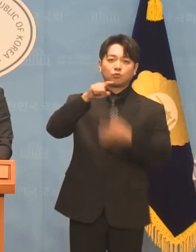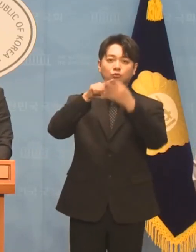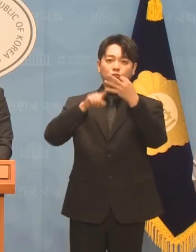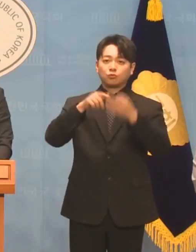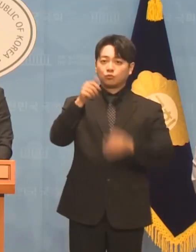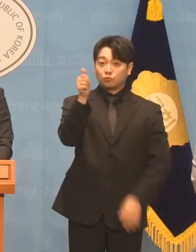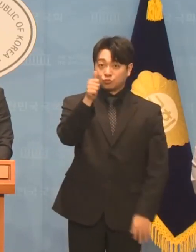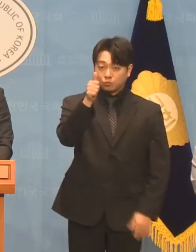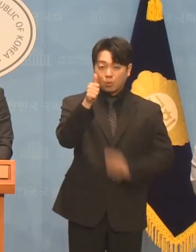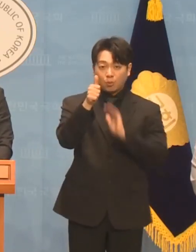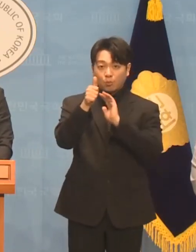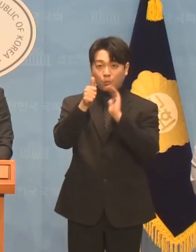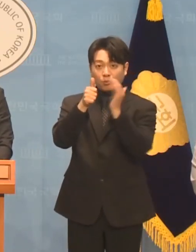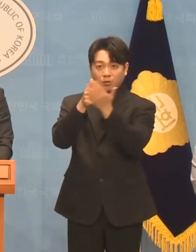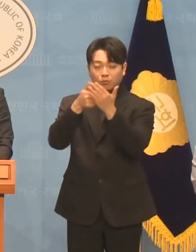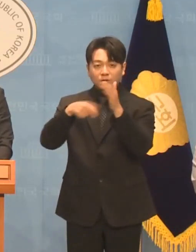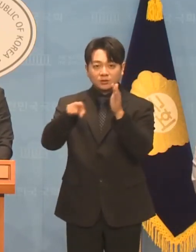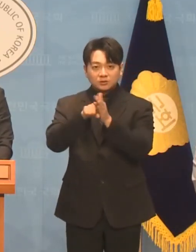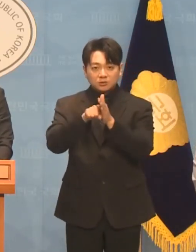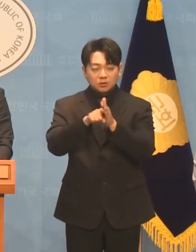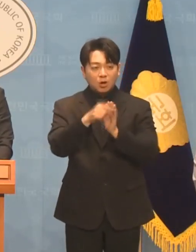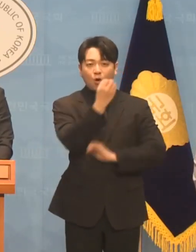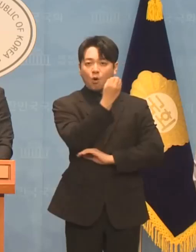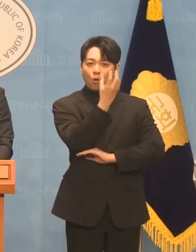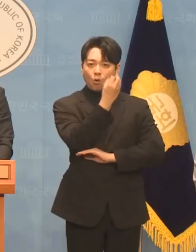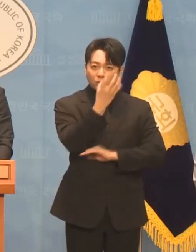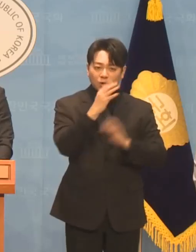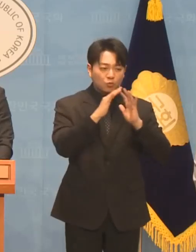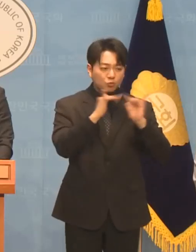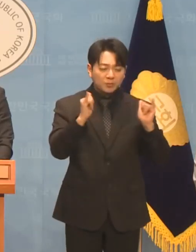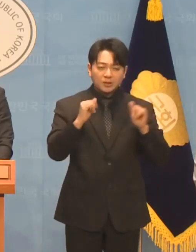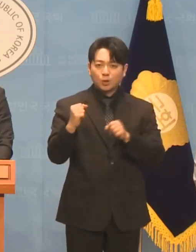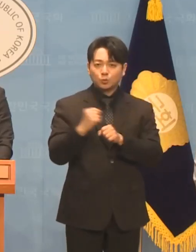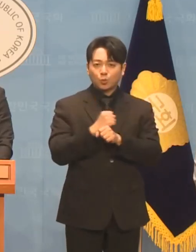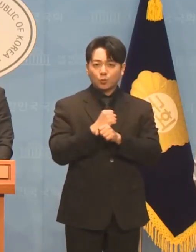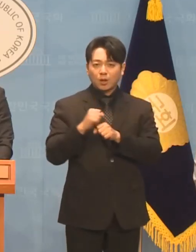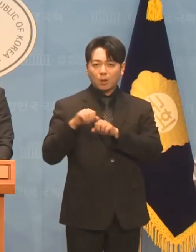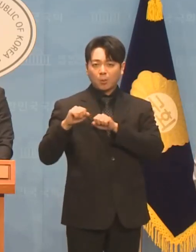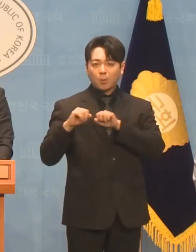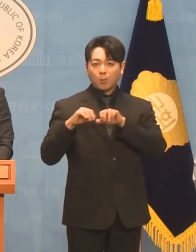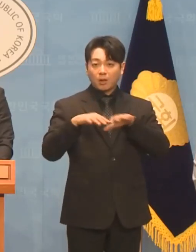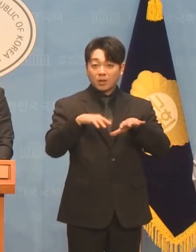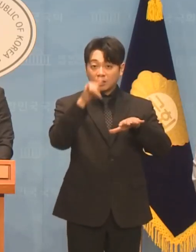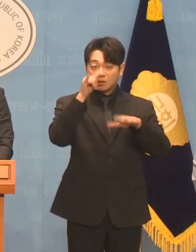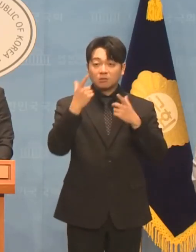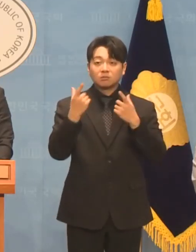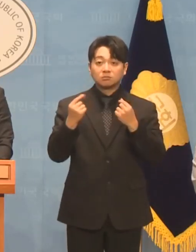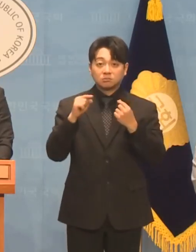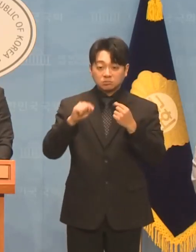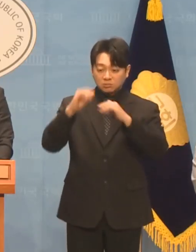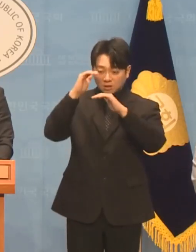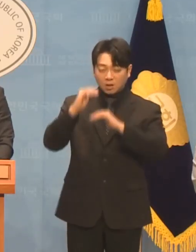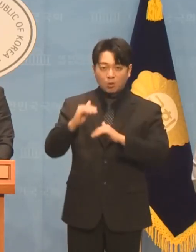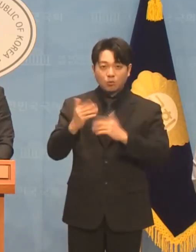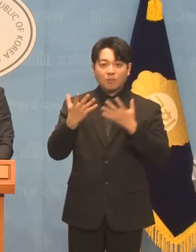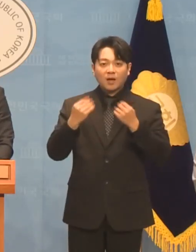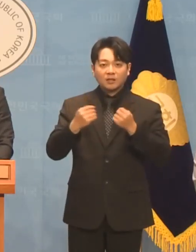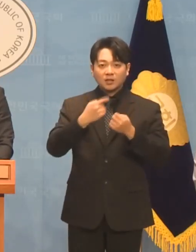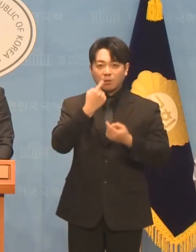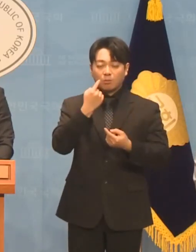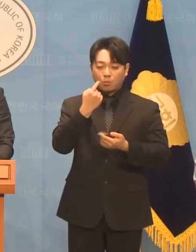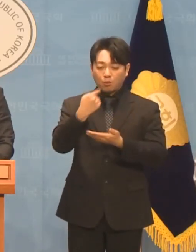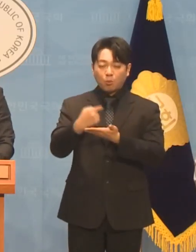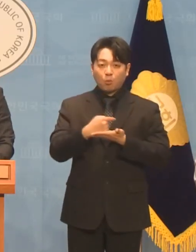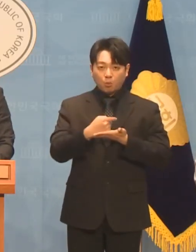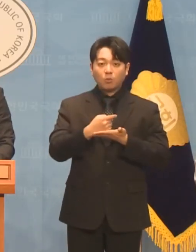여론을 조작하려고 하는 움직임도 포착되고 있습니다. 그 여론 조작 사례들도 지속적으로 보도되고 있습니다. 드러난